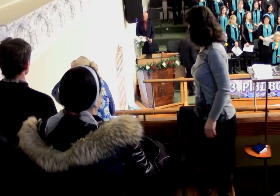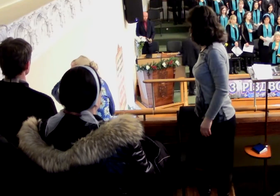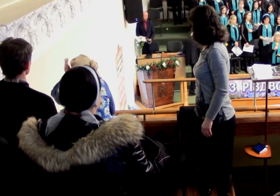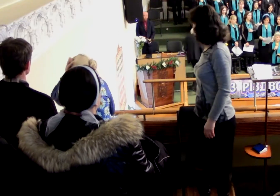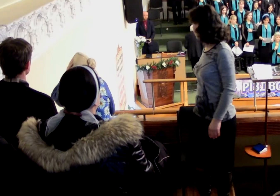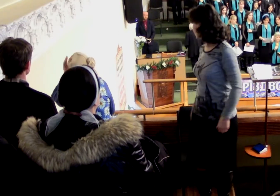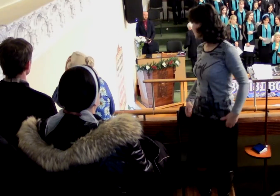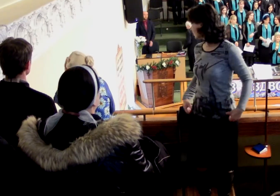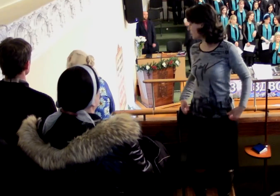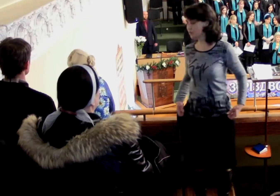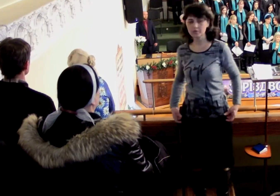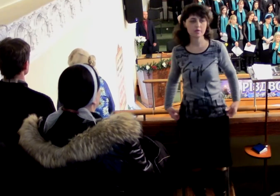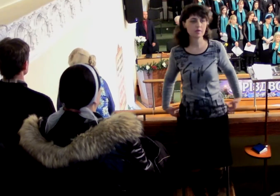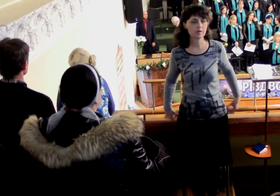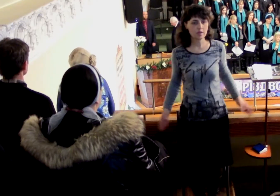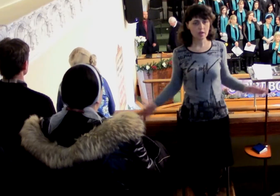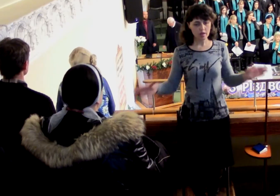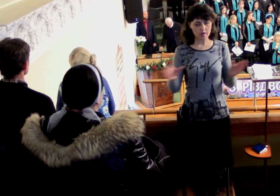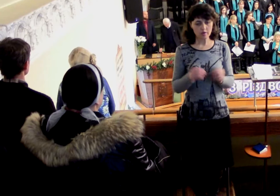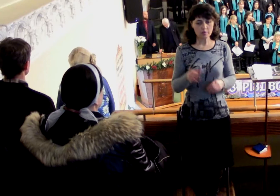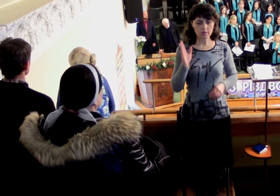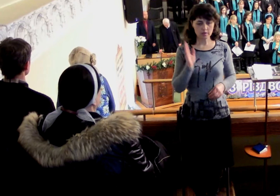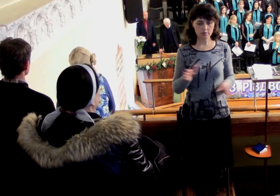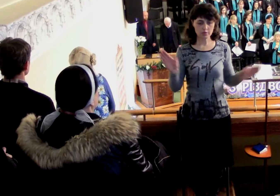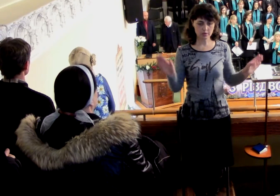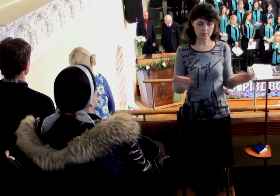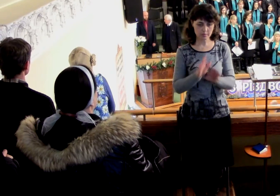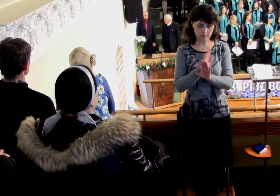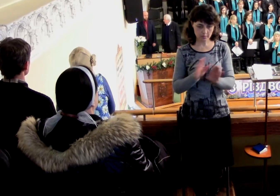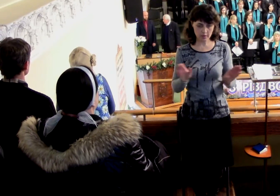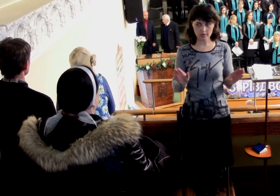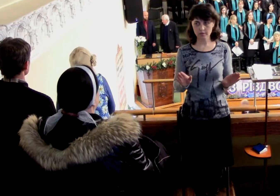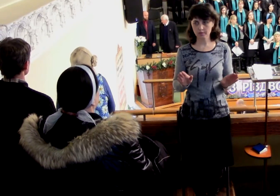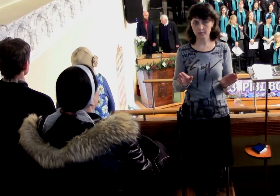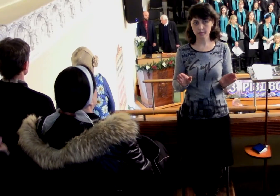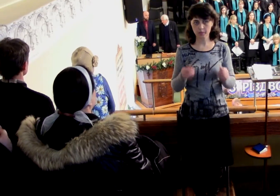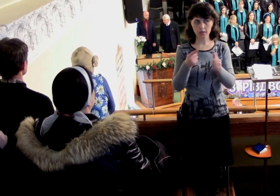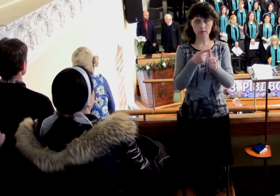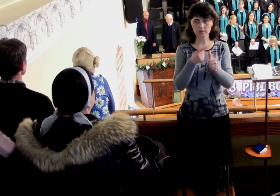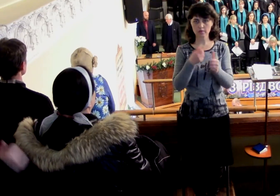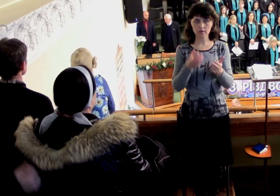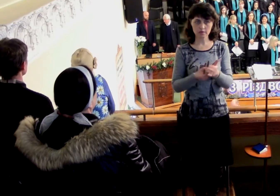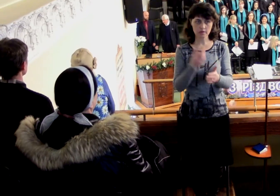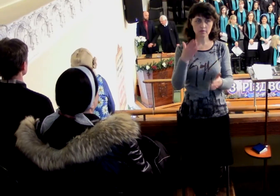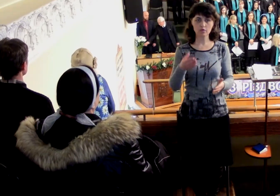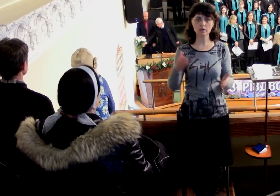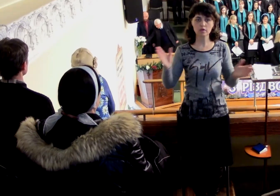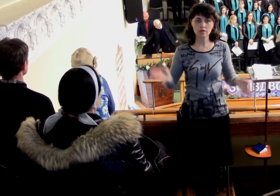Мы вместе будем петь «Вот Спаситель к нам с небес нашел нашу плоть на себя воспринял».